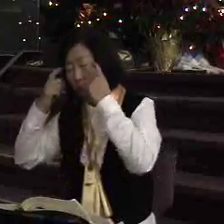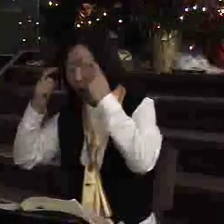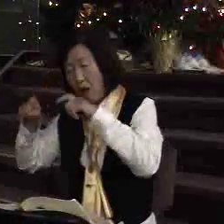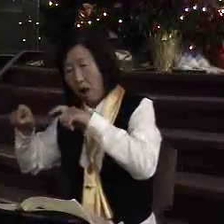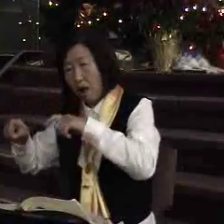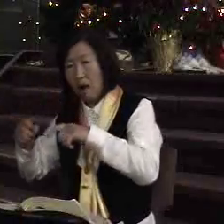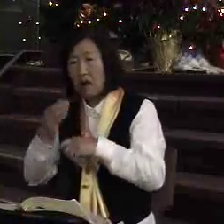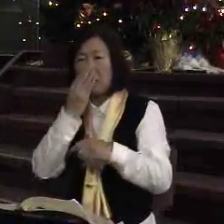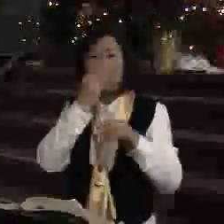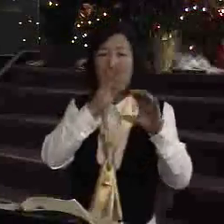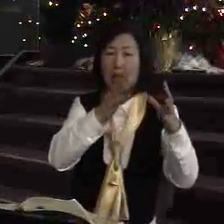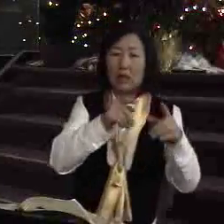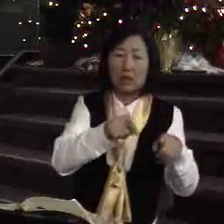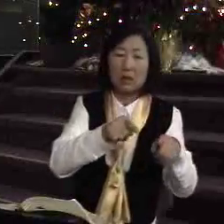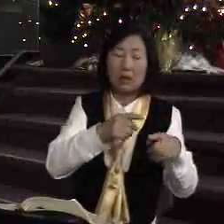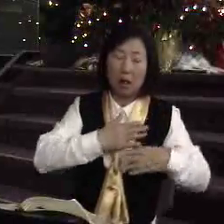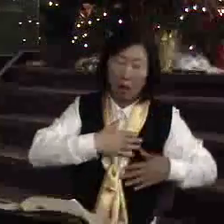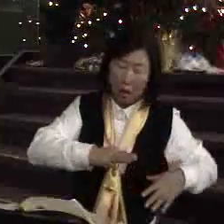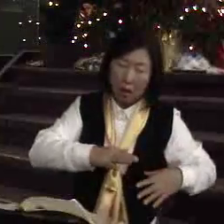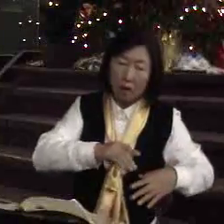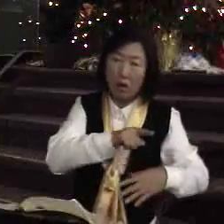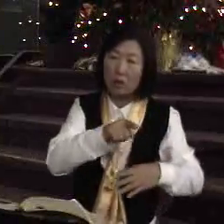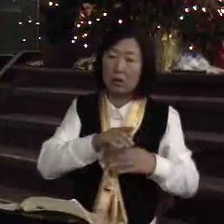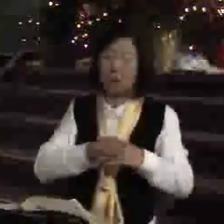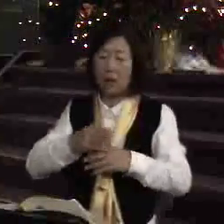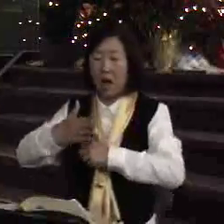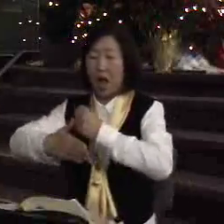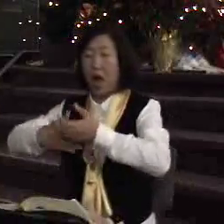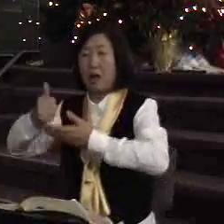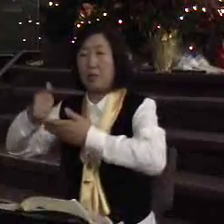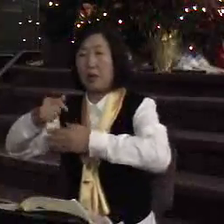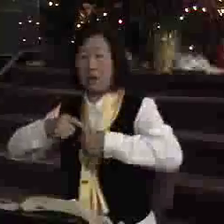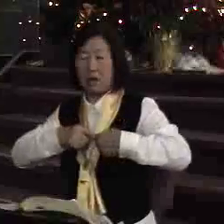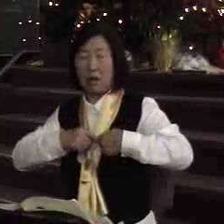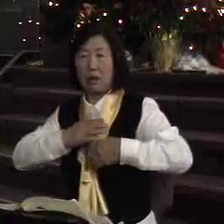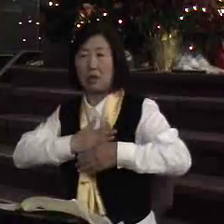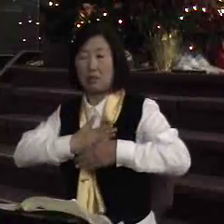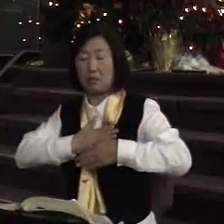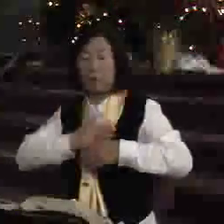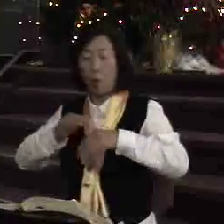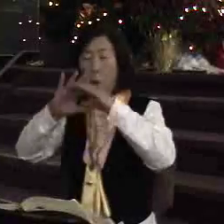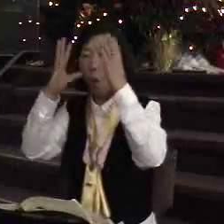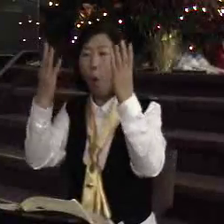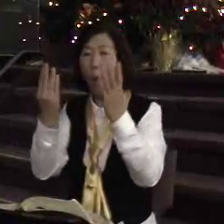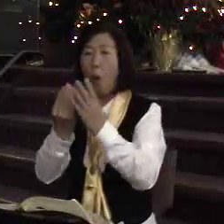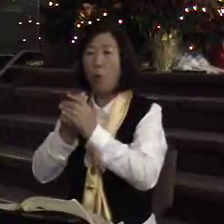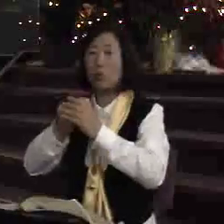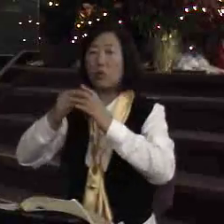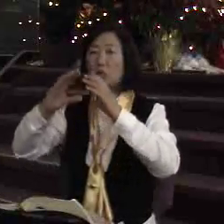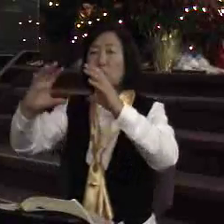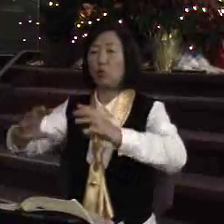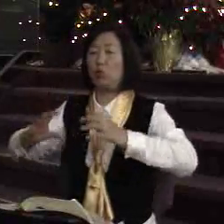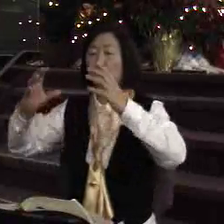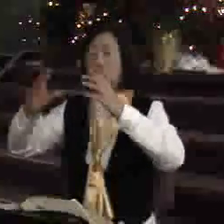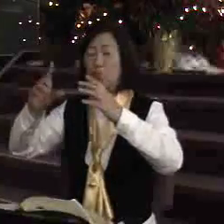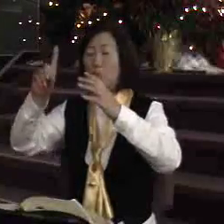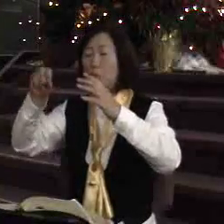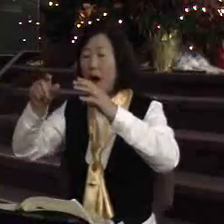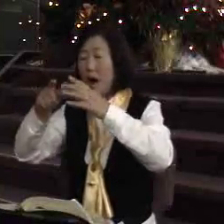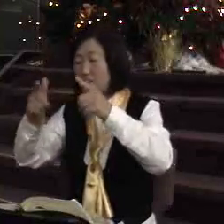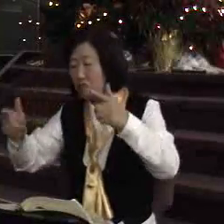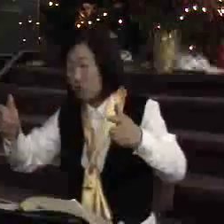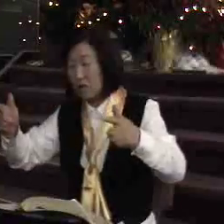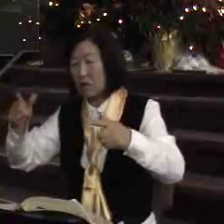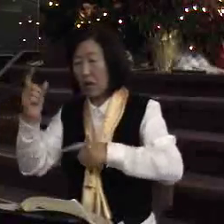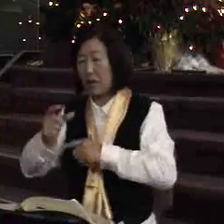것이요, 유대인들에게는 이것은 연약한 것인데, 하나님의 가슴에는 온 우주 만물보다 더 강력한